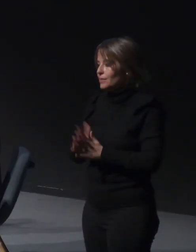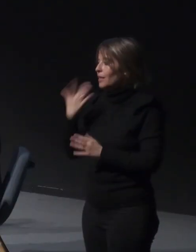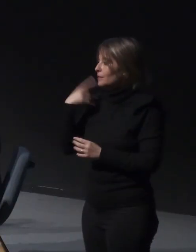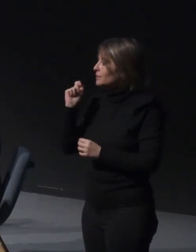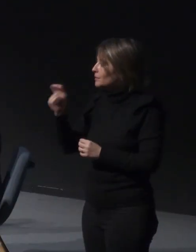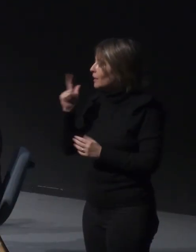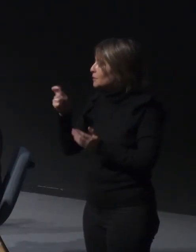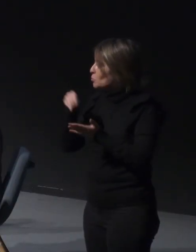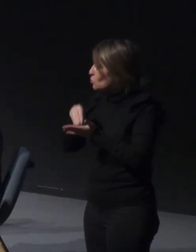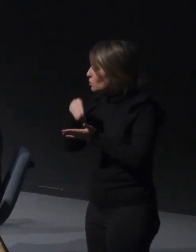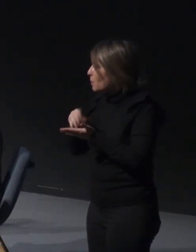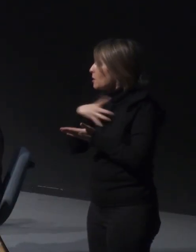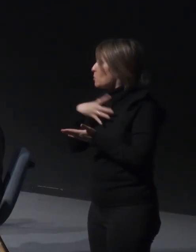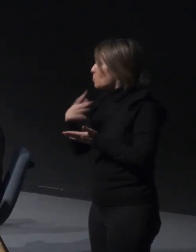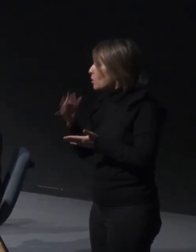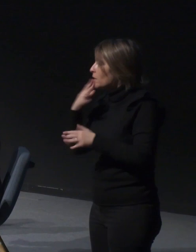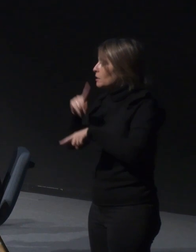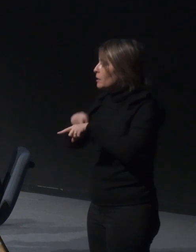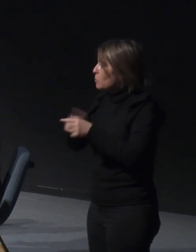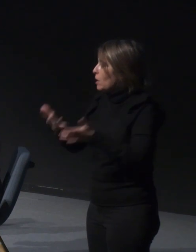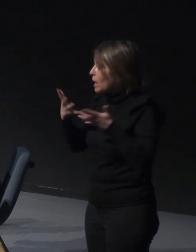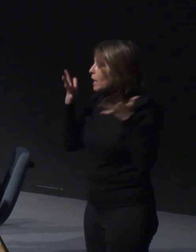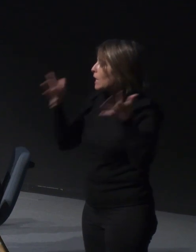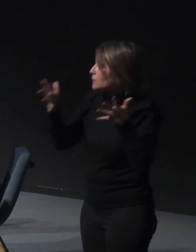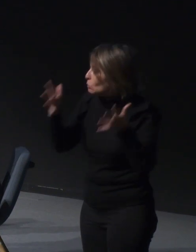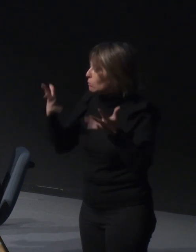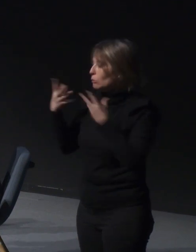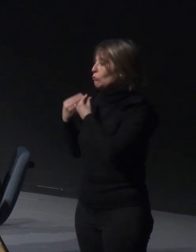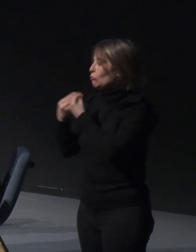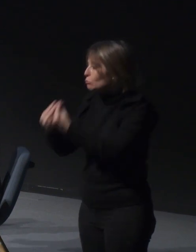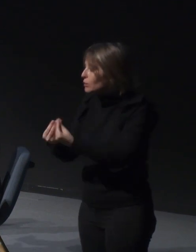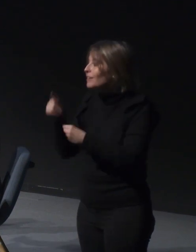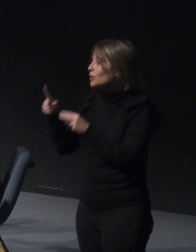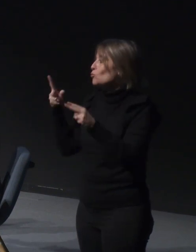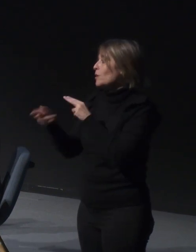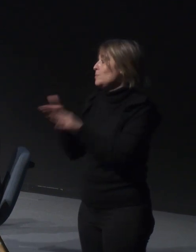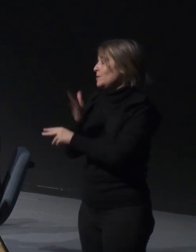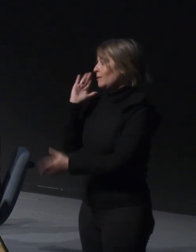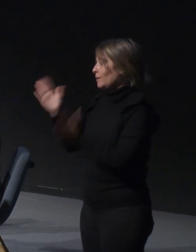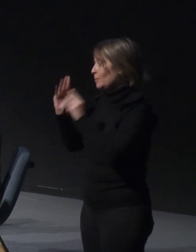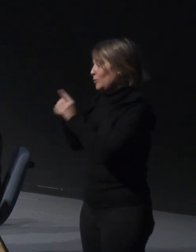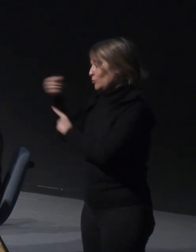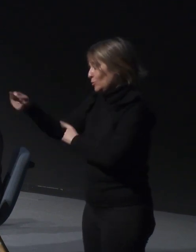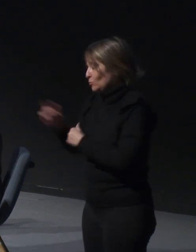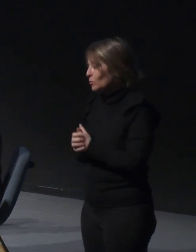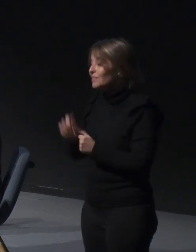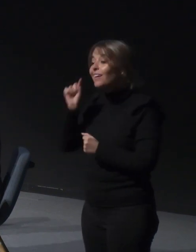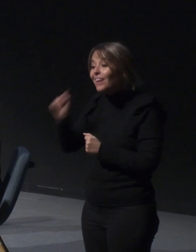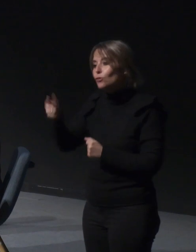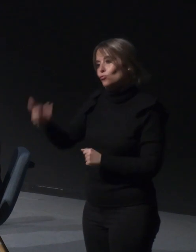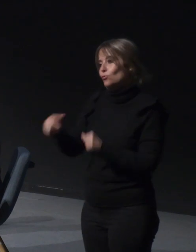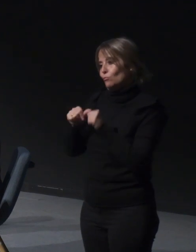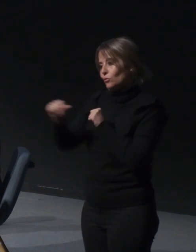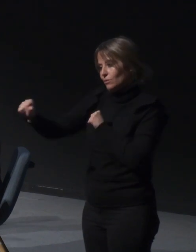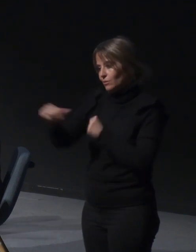lo que decíamos, poder ir a tiempo para que haya un asesoramiento, un acompañamiento, evita un tratamiento. Y para mí esa es la clave. ¿No? Que sea